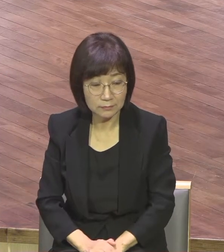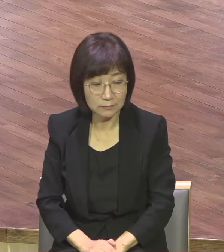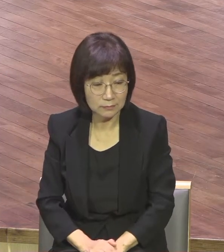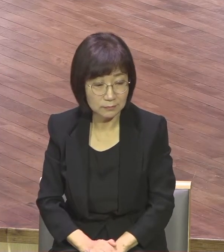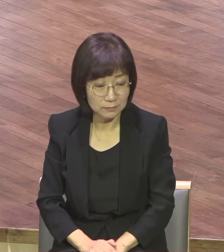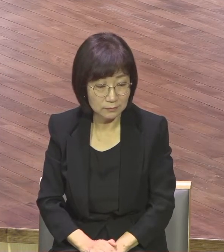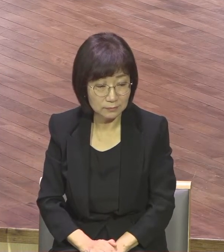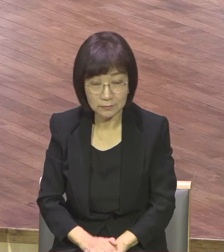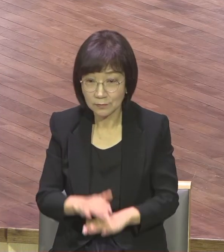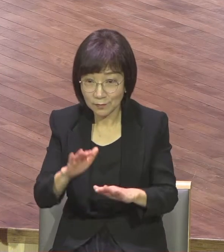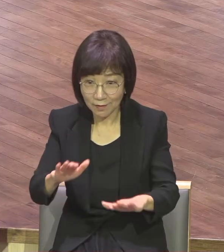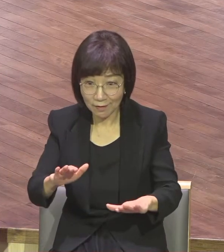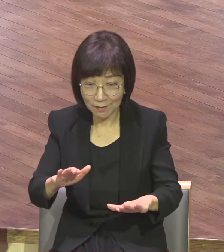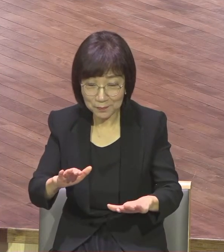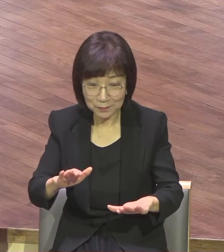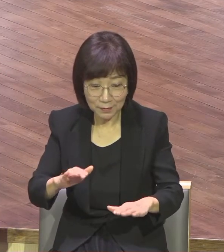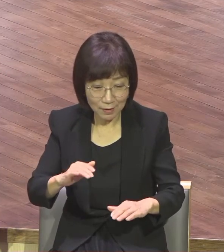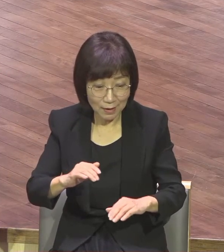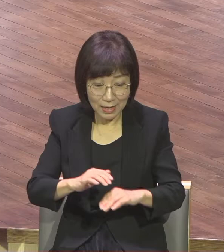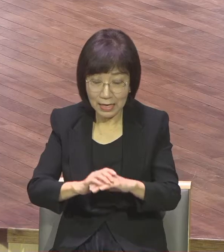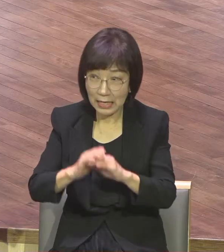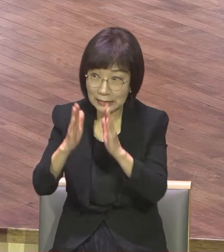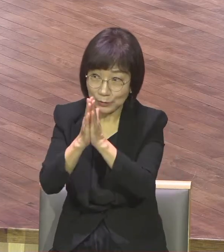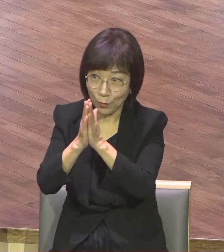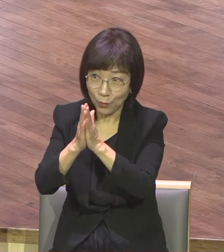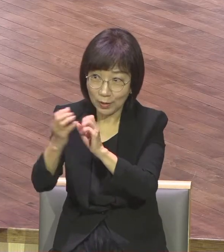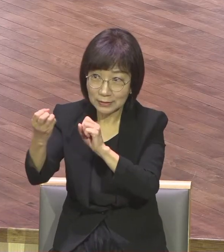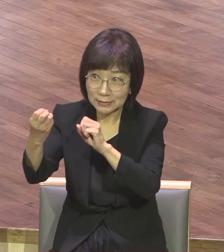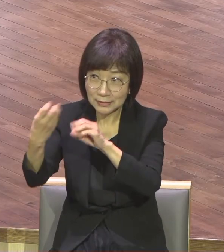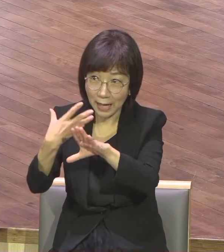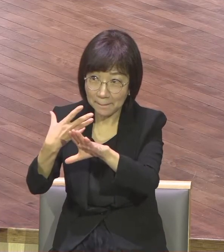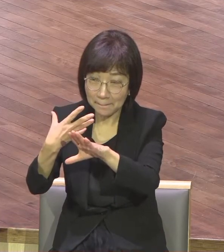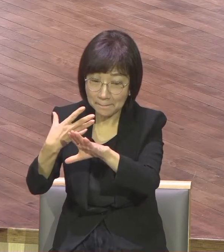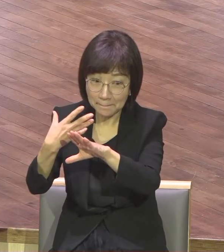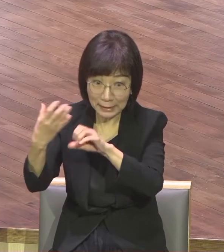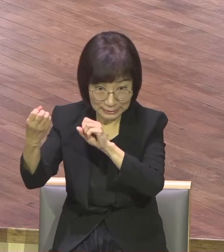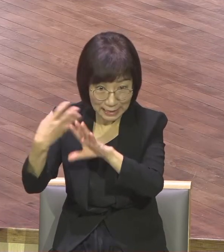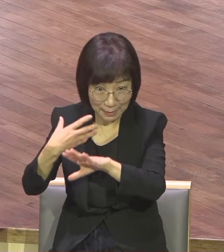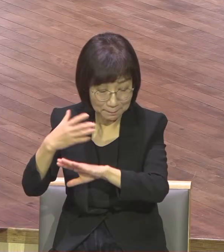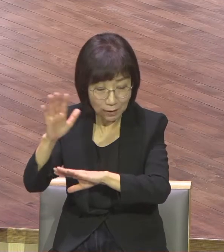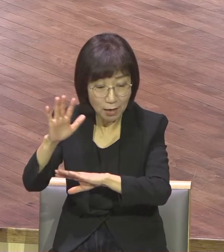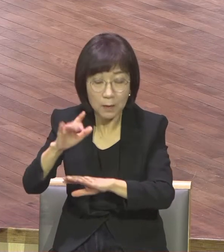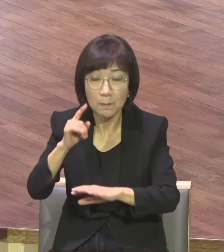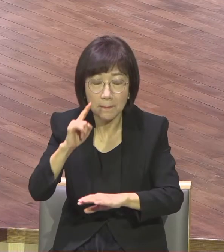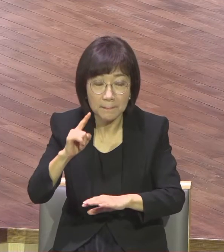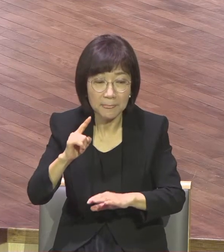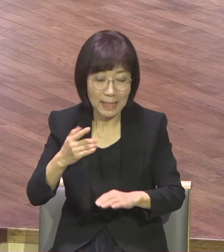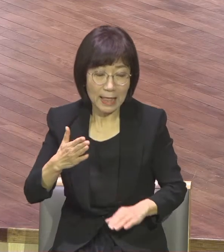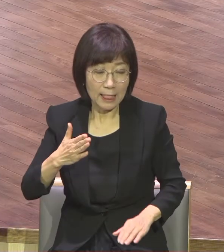그런데 본문 내용을 잘 보면요, 단순히 기도 응답받았다는 초점 맞춰 있지 않아요. 오히려 후반부에